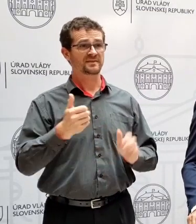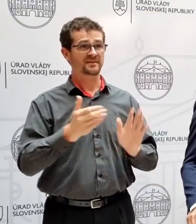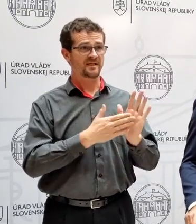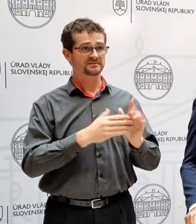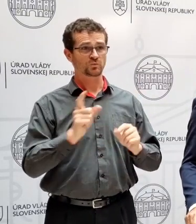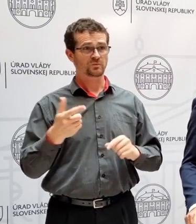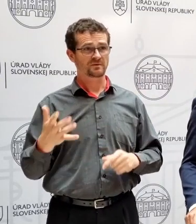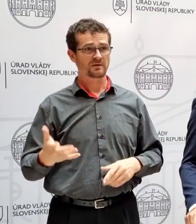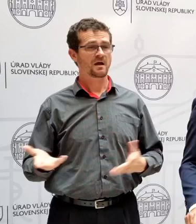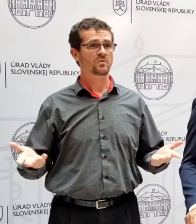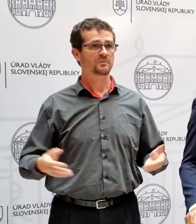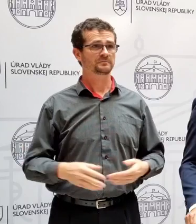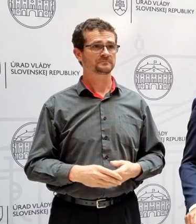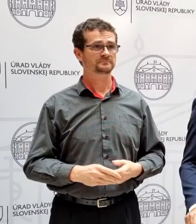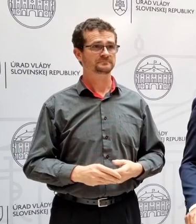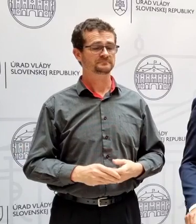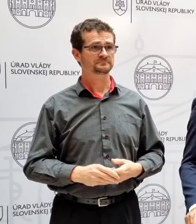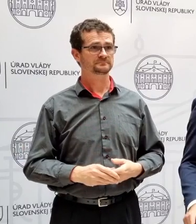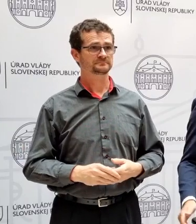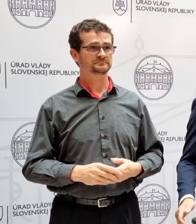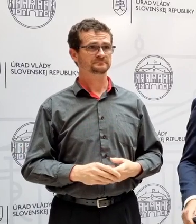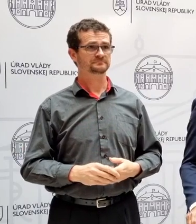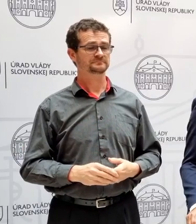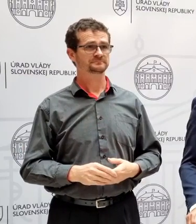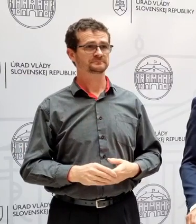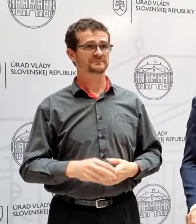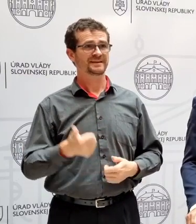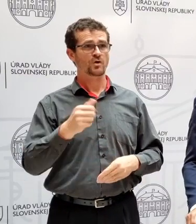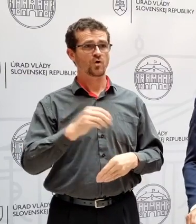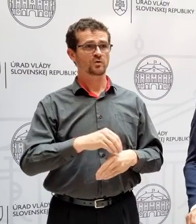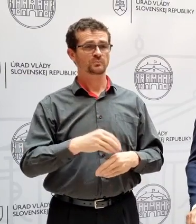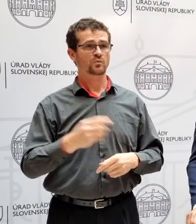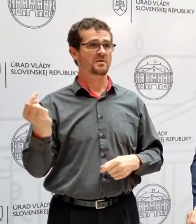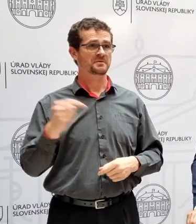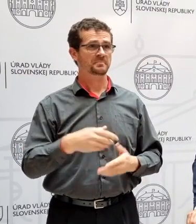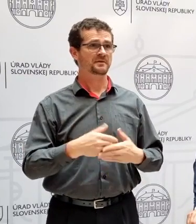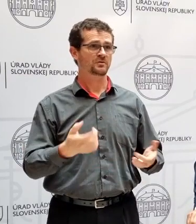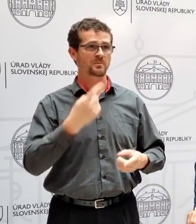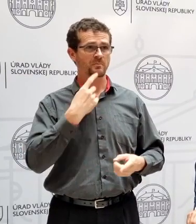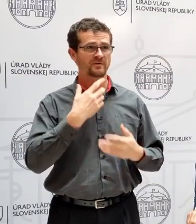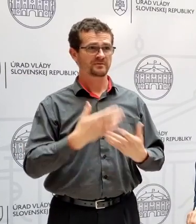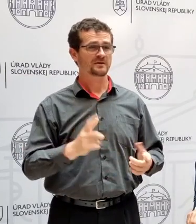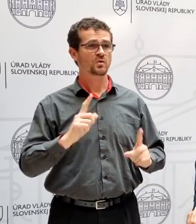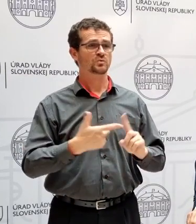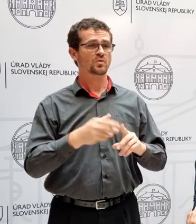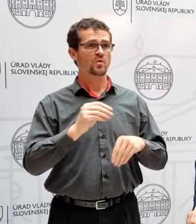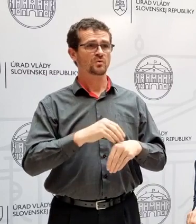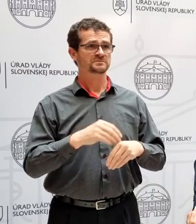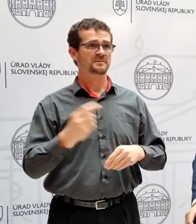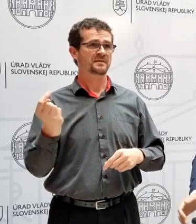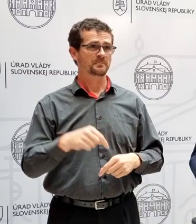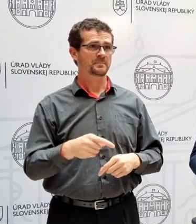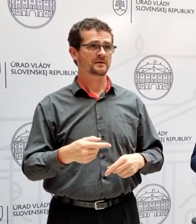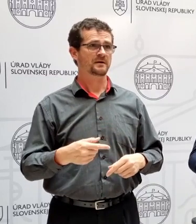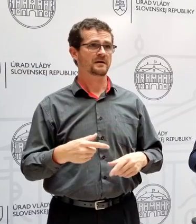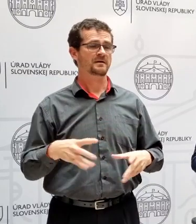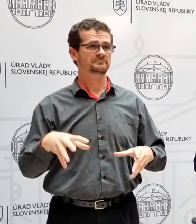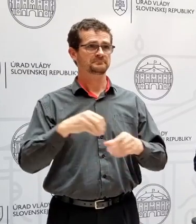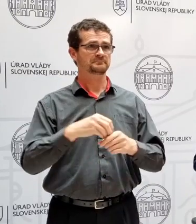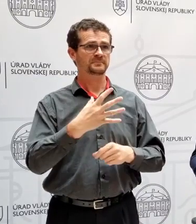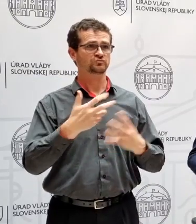nie? No jeden oznámil, že už nepríde a nikto na to nič nepovedal a druhý oznámil, že nepríde a zapojilo